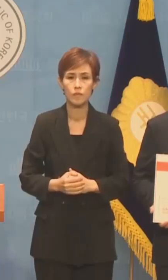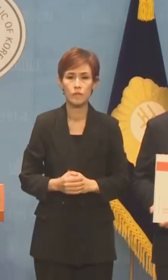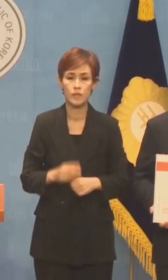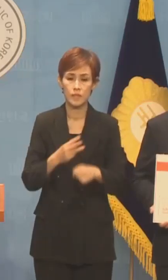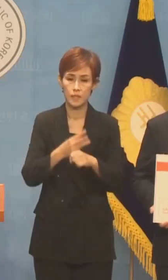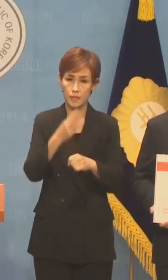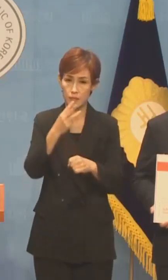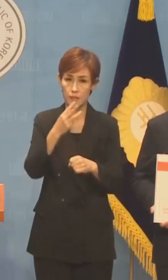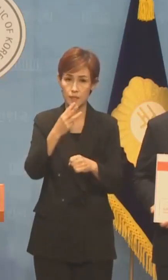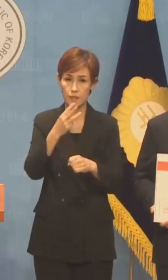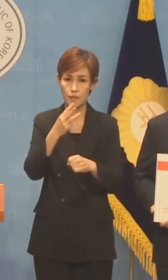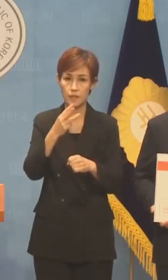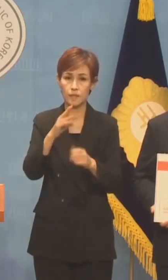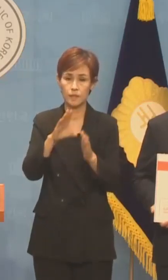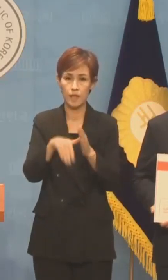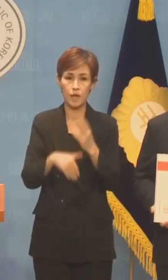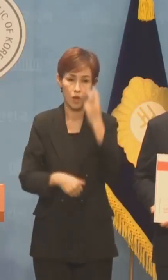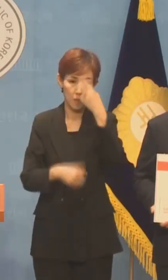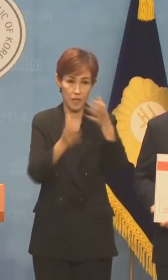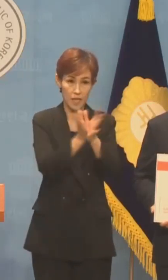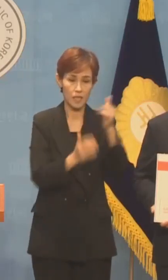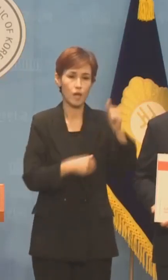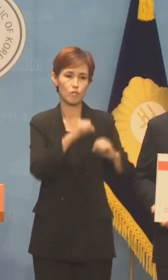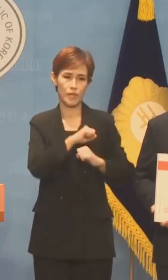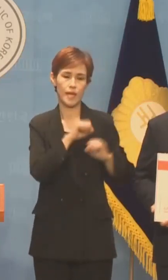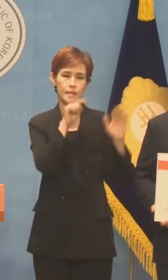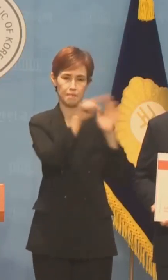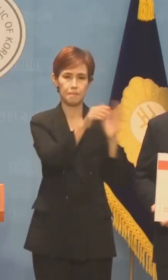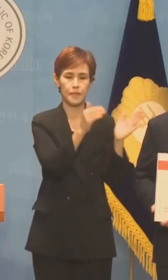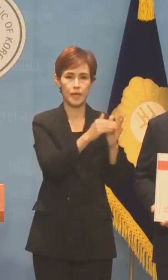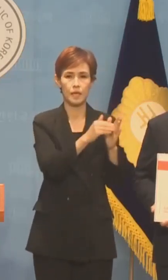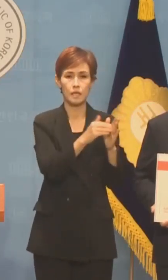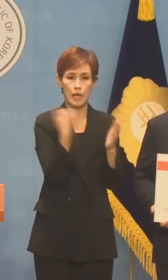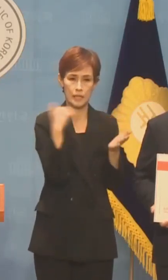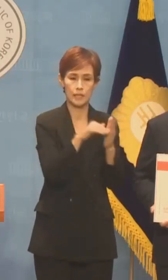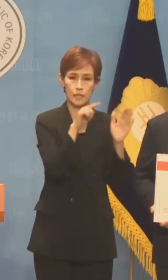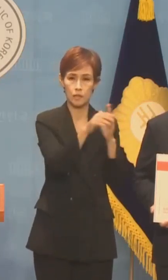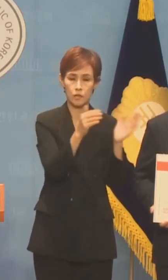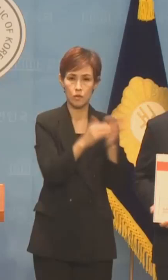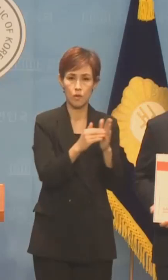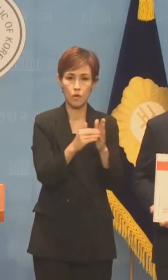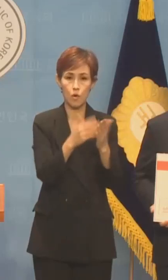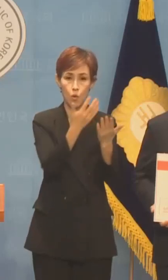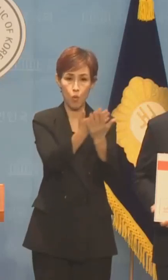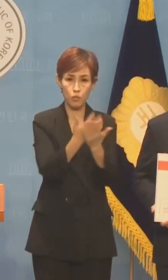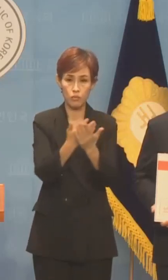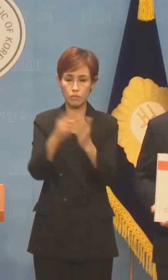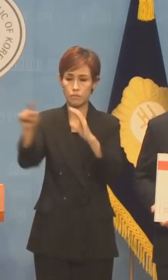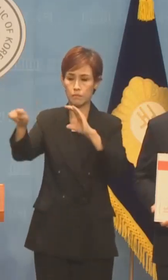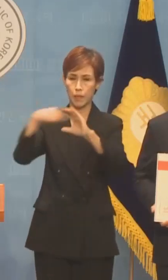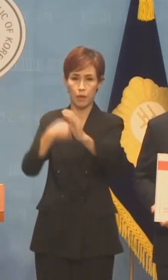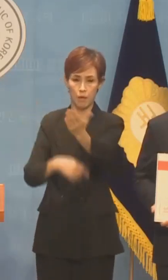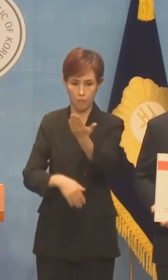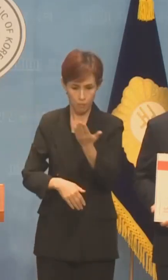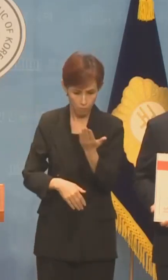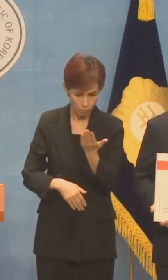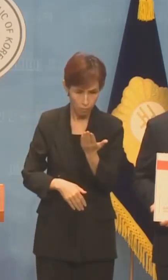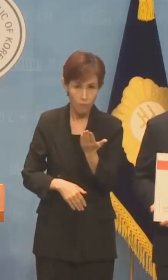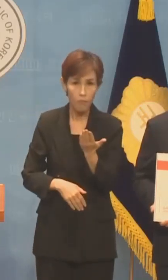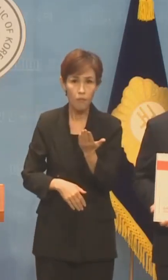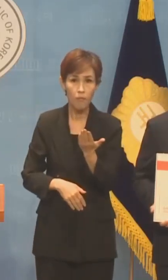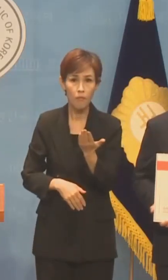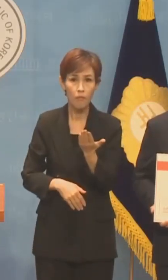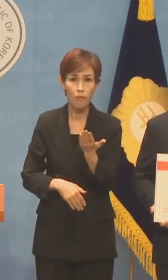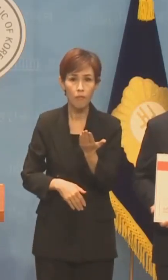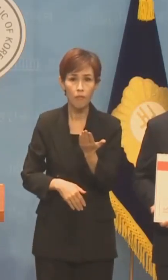15시 경비단장은 부대로 복귀했는데 똑같은 공문이 전자문서로 부대에 와 있다는